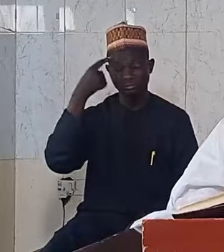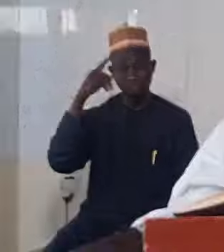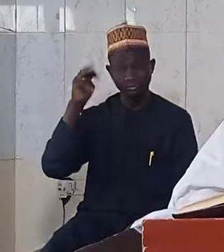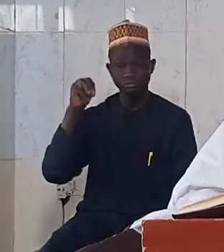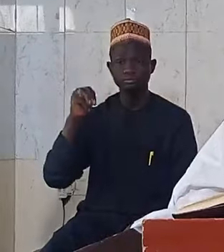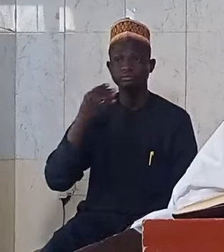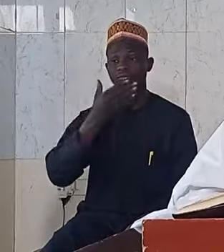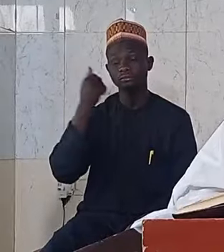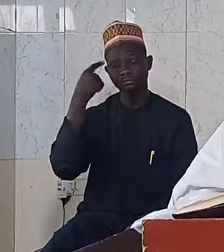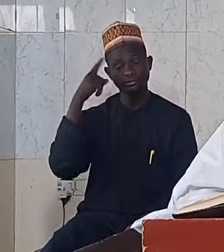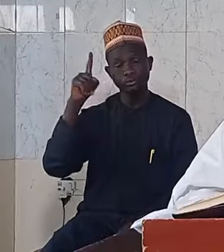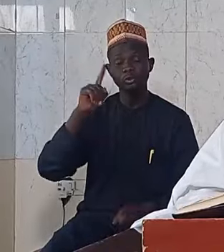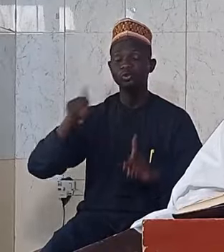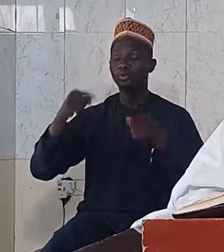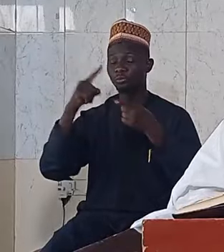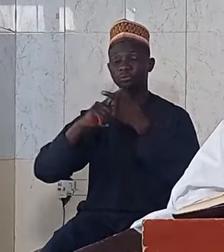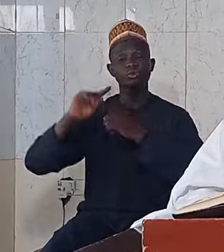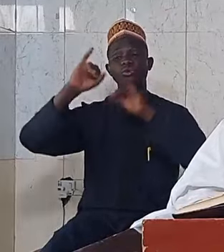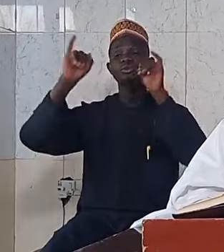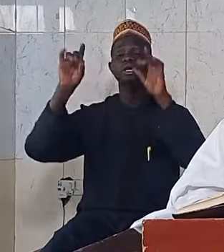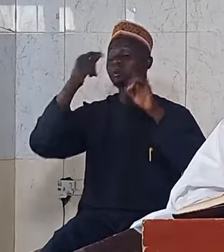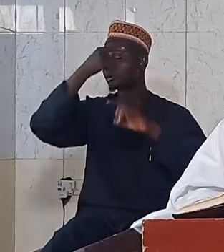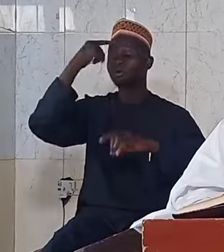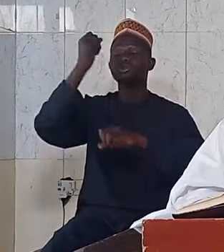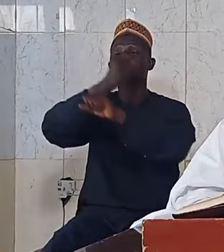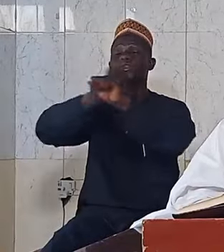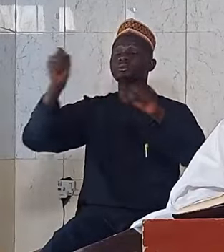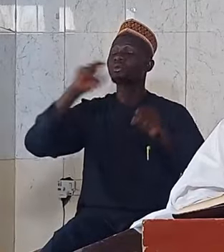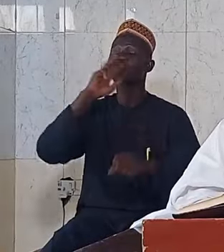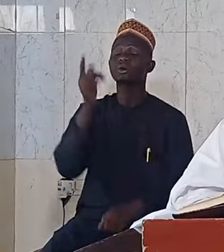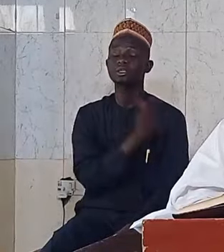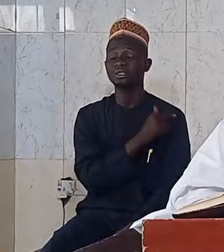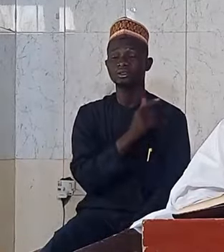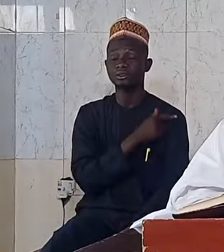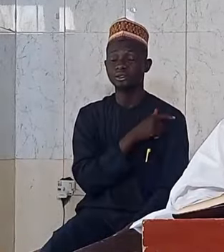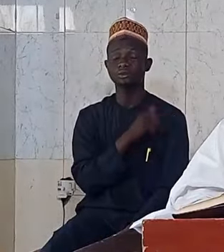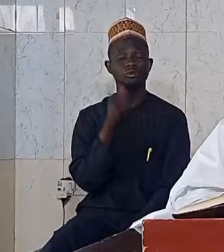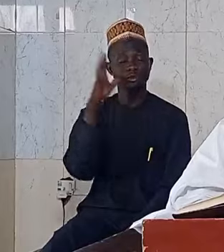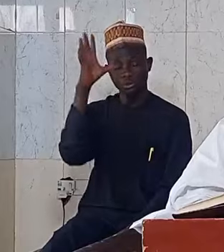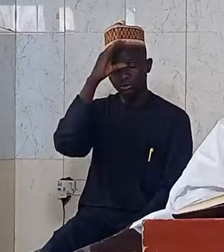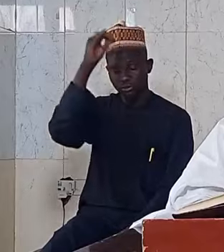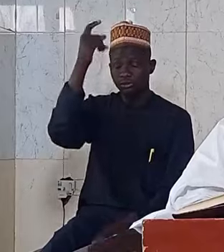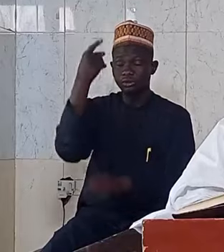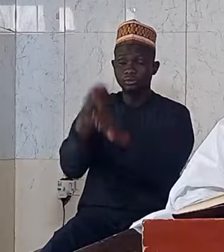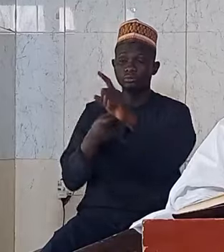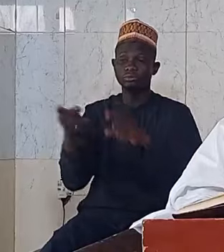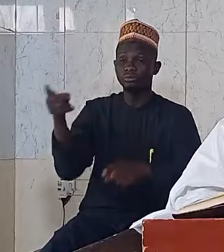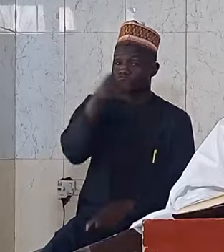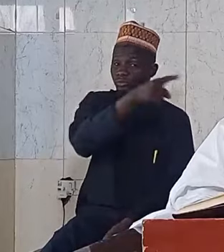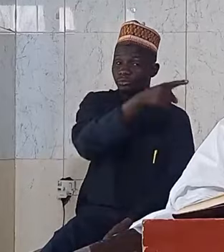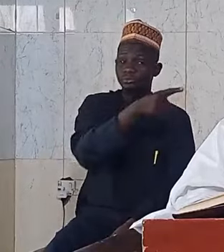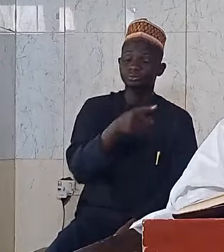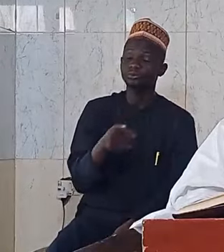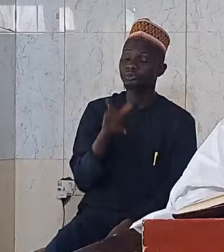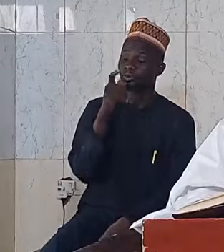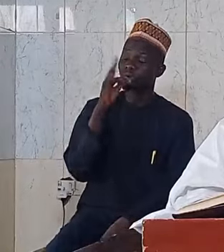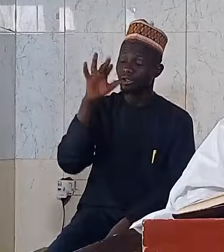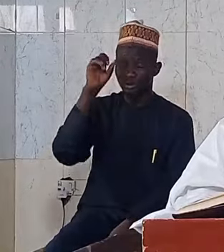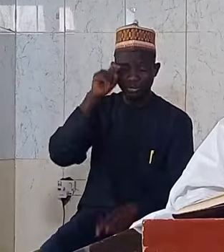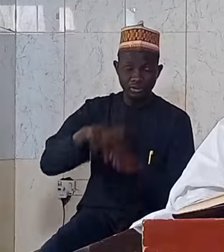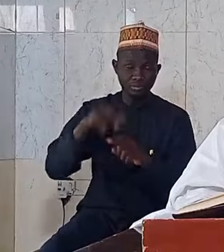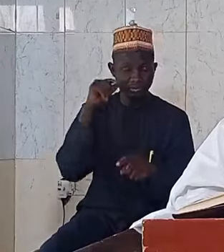shi jihadin da aka yi shi dan a ceto masu rauni mazan su da matan su a fidda su minkum wanda ƴan uwanku ne